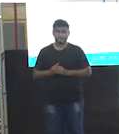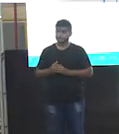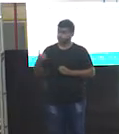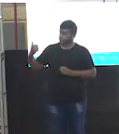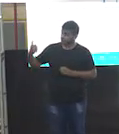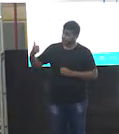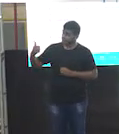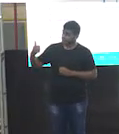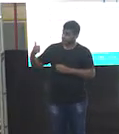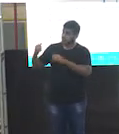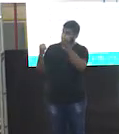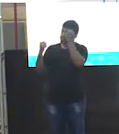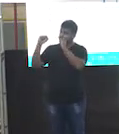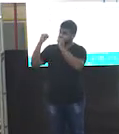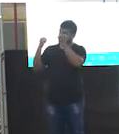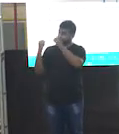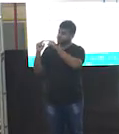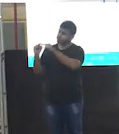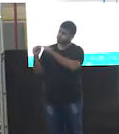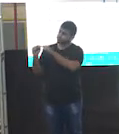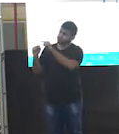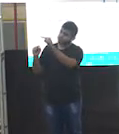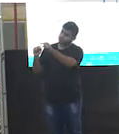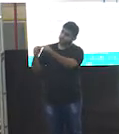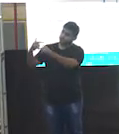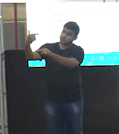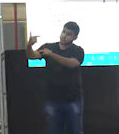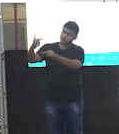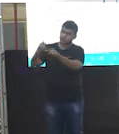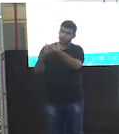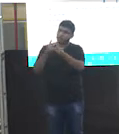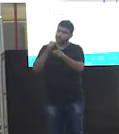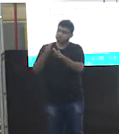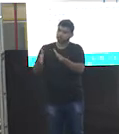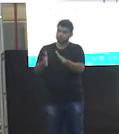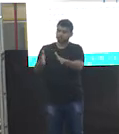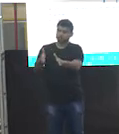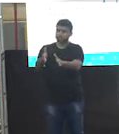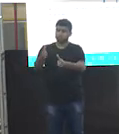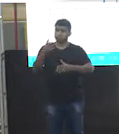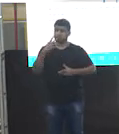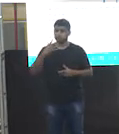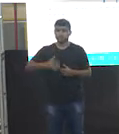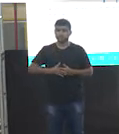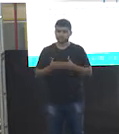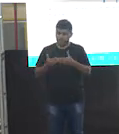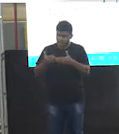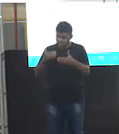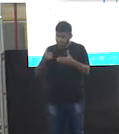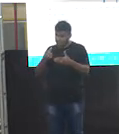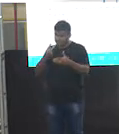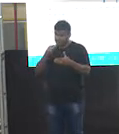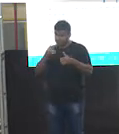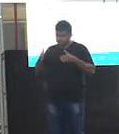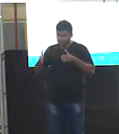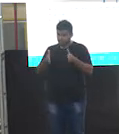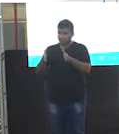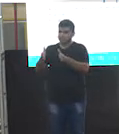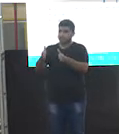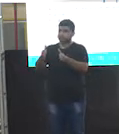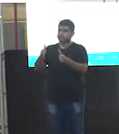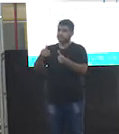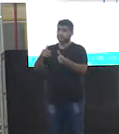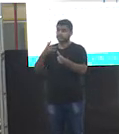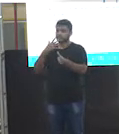Entre a primeira e a segunda. Quer dizer, antes da primeira era 5,5. Passei